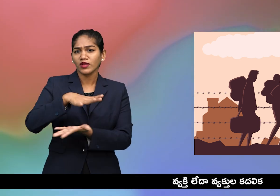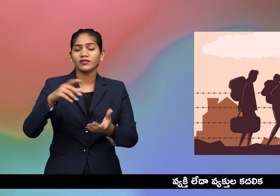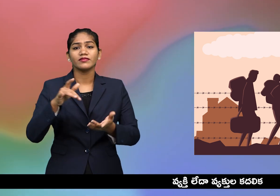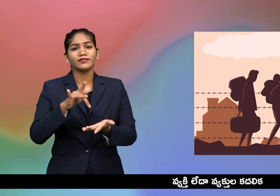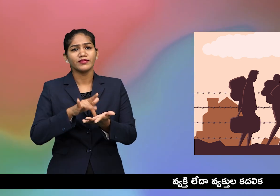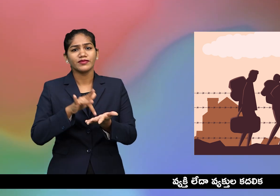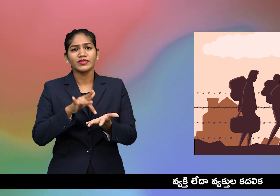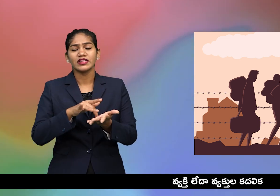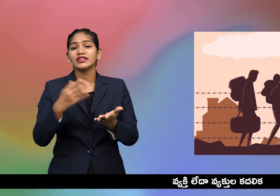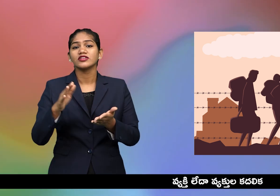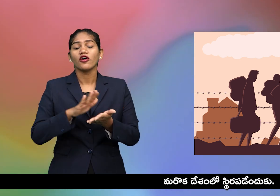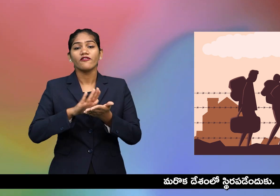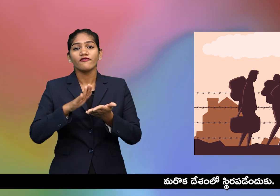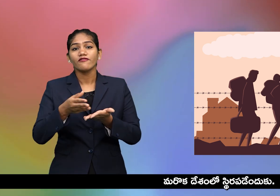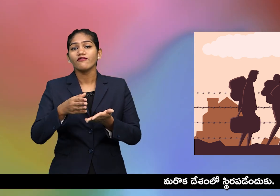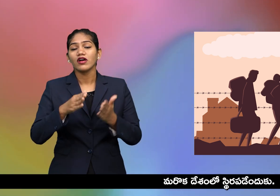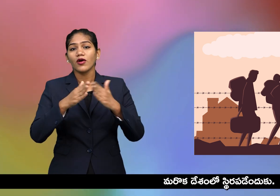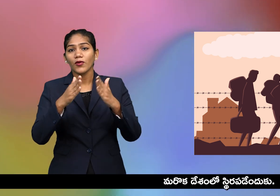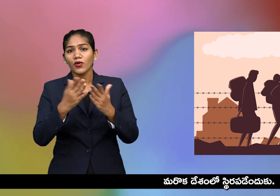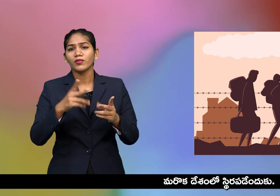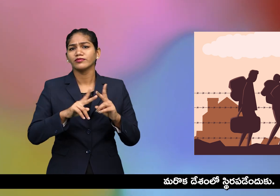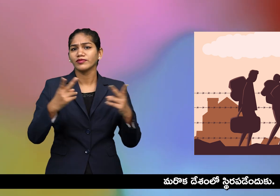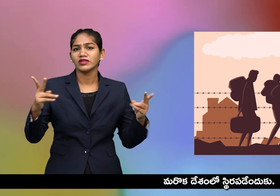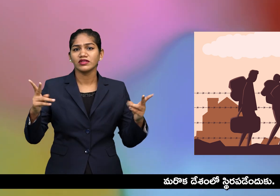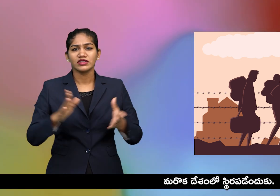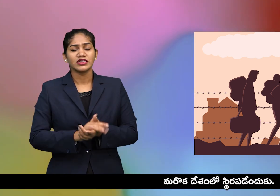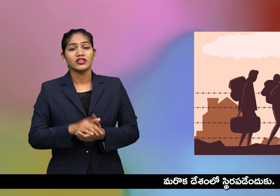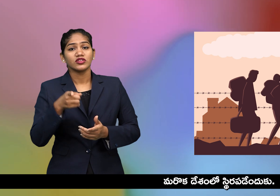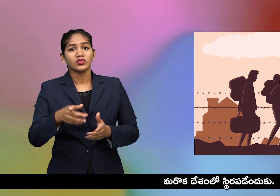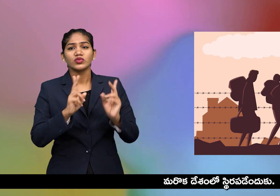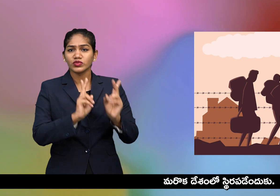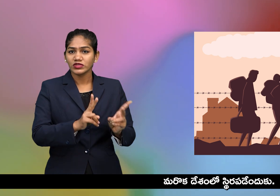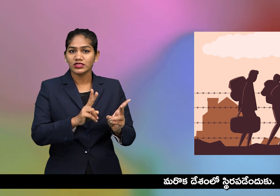వ్యక్తులు మరొక దేశంలో స్థిరపడటం.